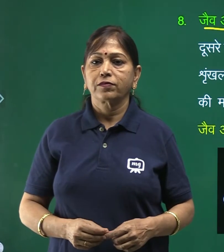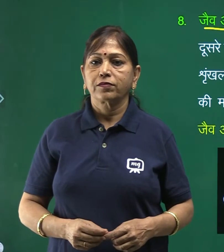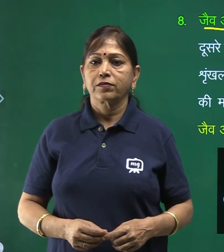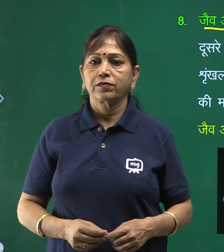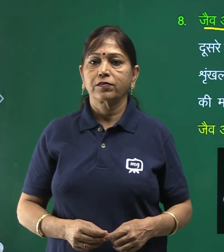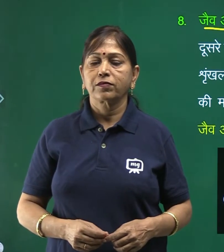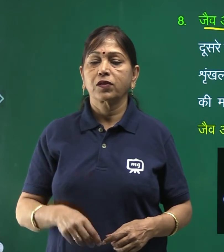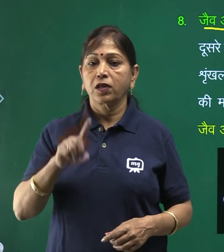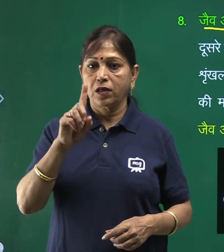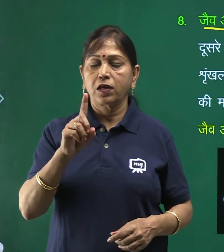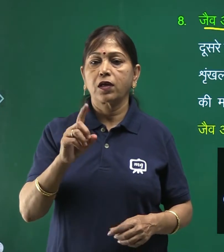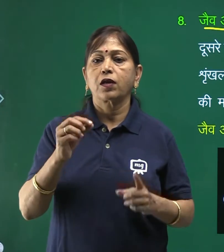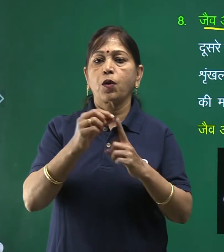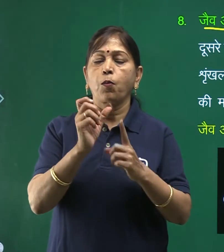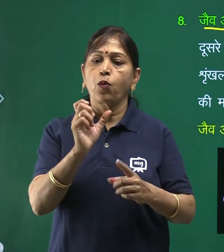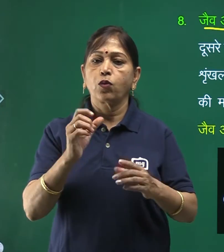एक पोषक स्तर से